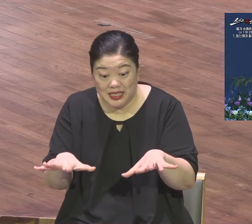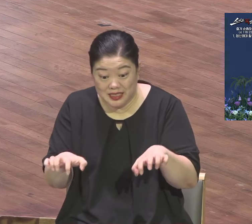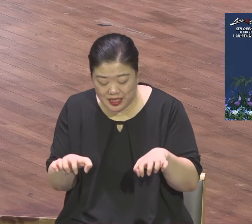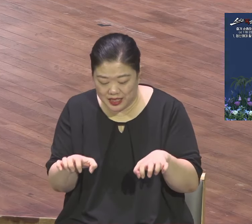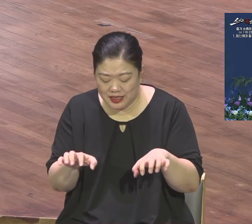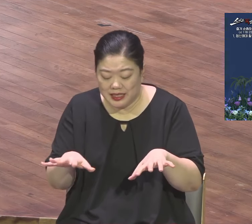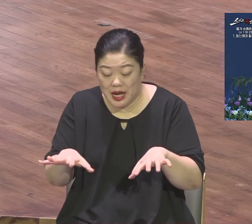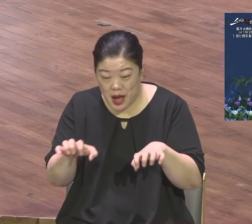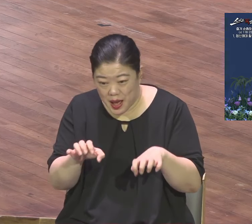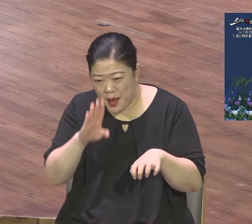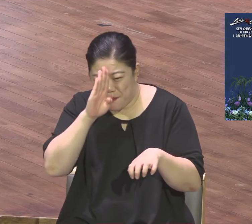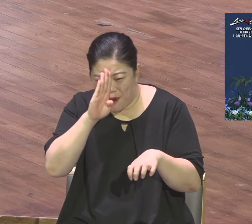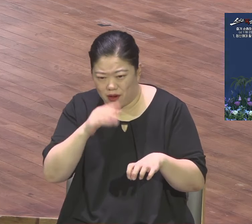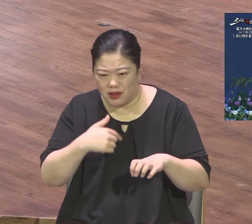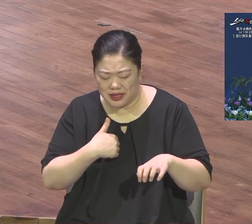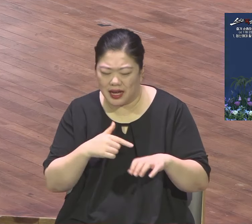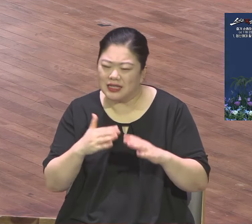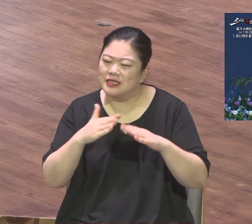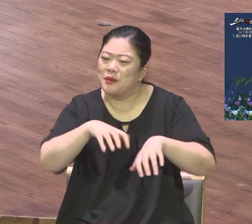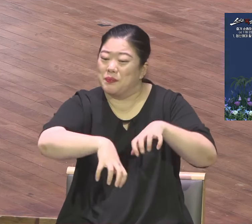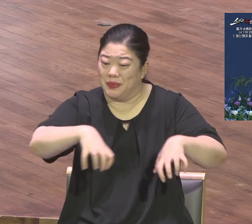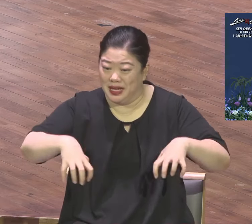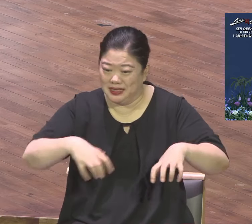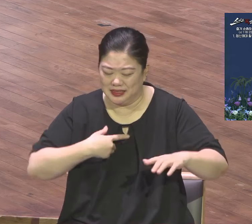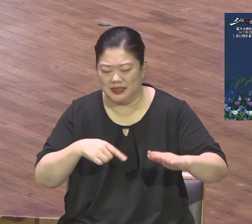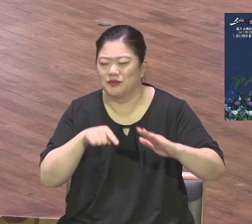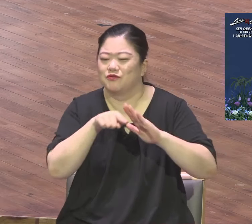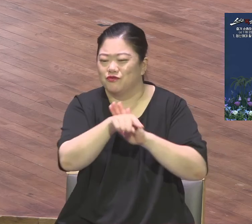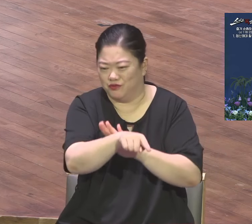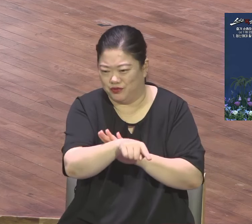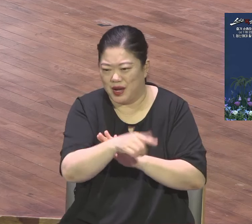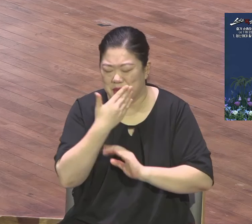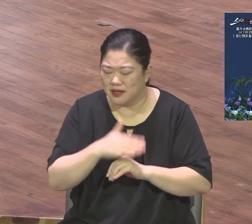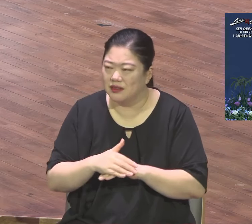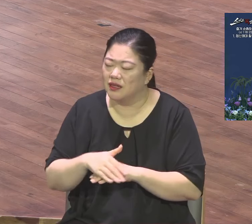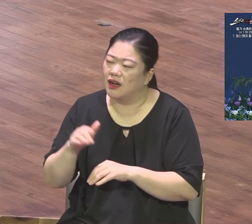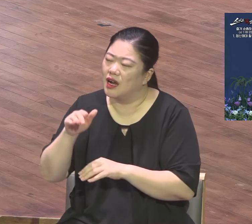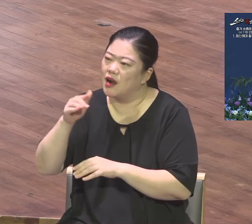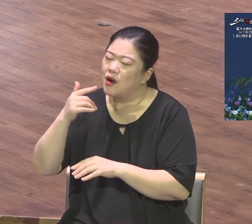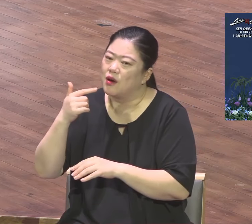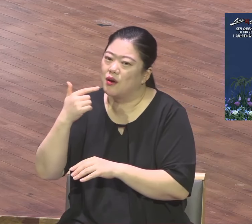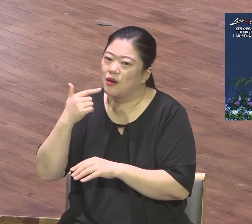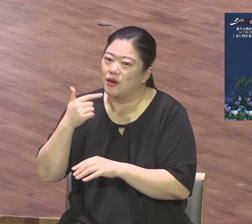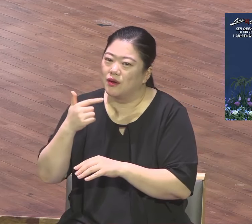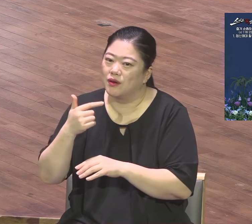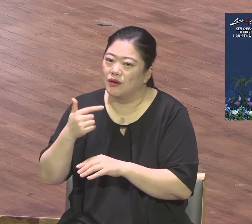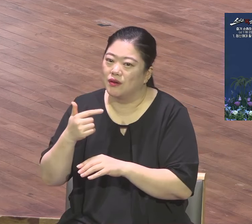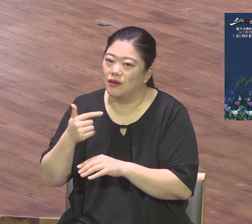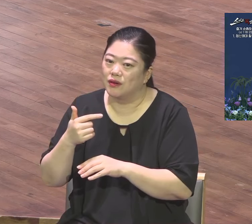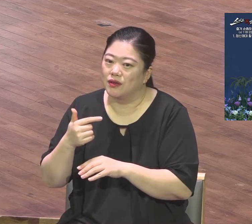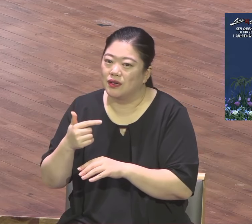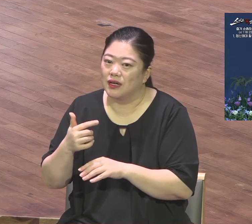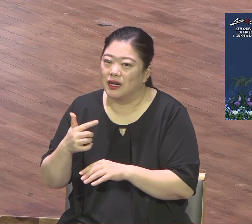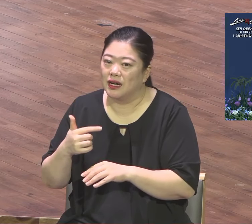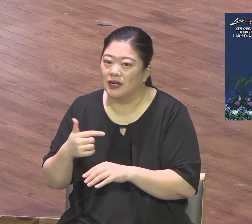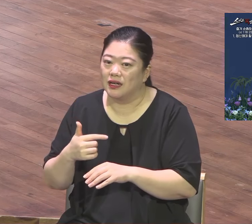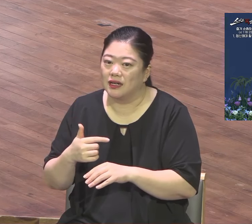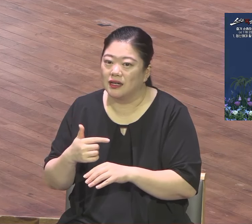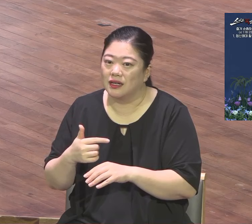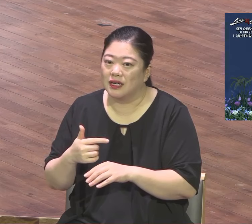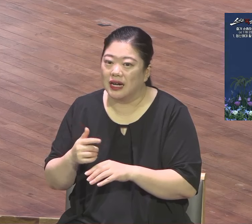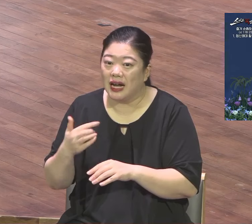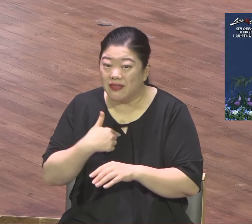인사하러 나왔는데 내가 가는 인사 쭉 썼는데 손을 내밀게 손이 없단 말이에요. 손을 내밀었는데 제가 모르고 내밀었는데